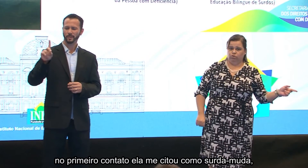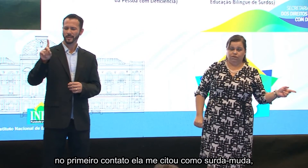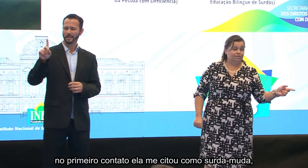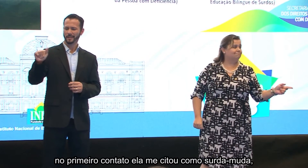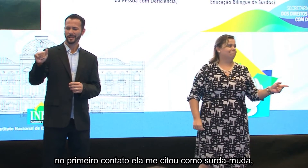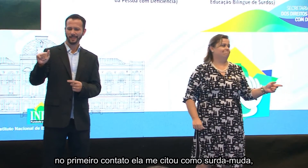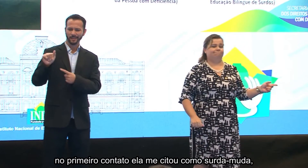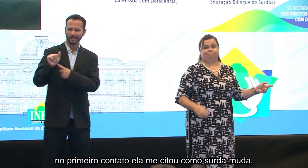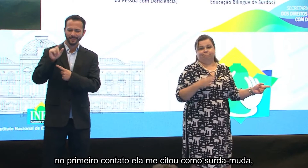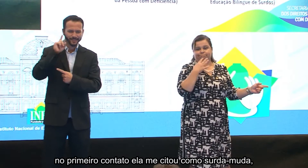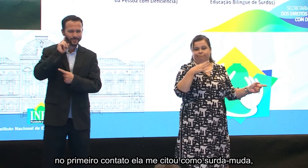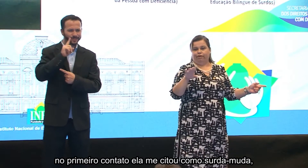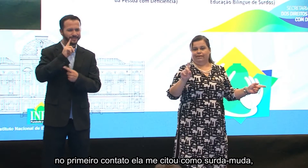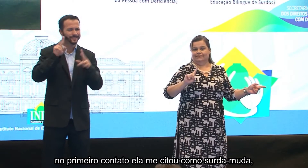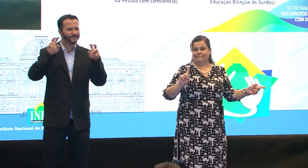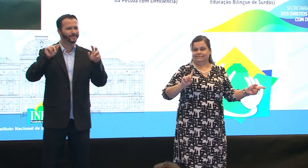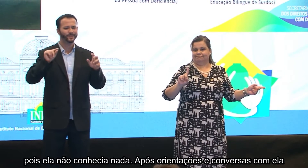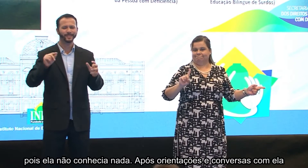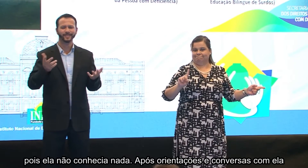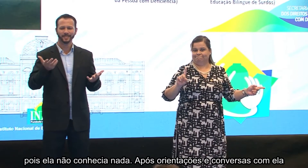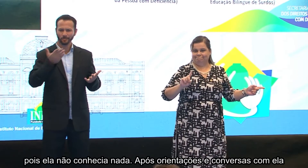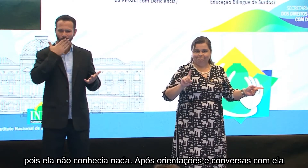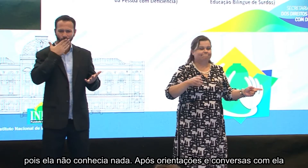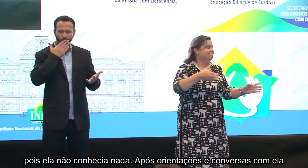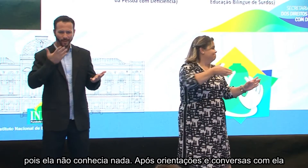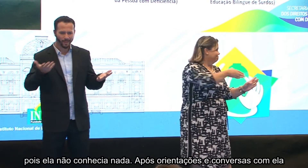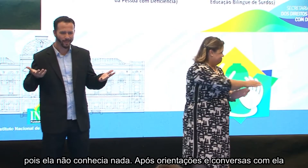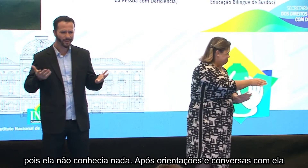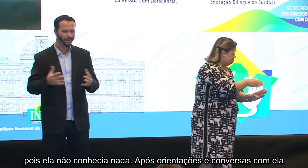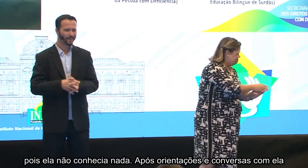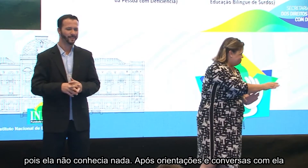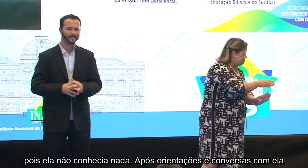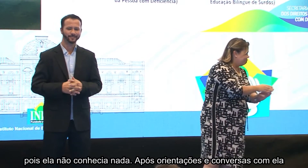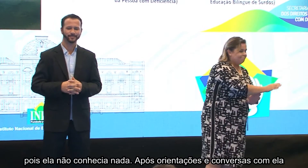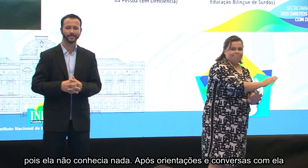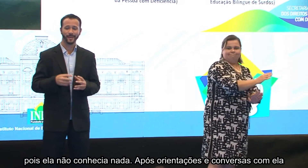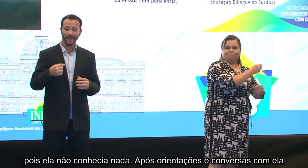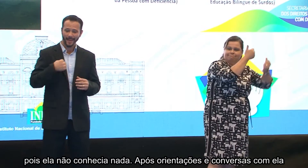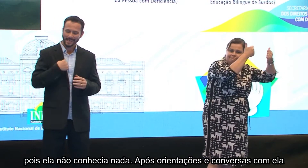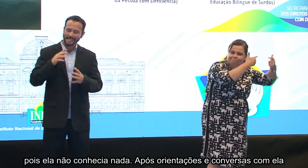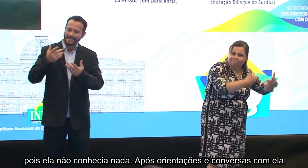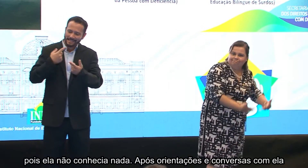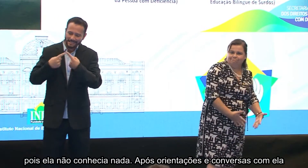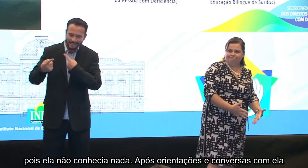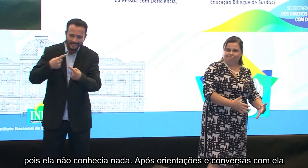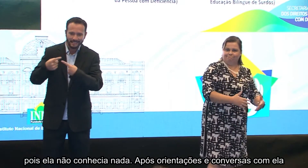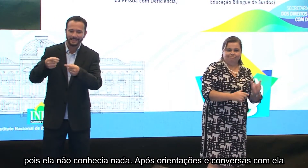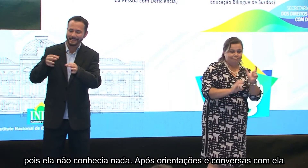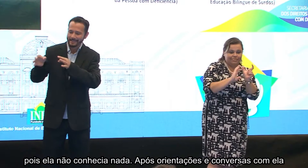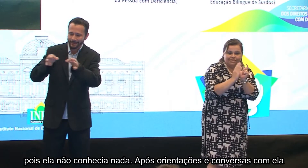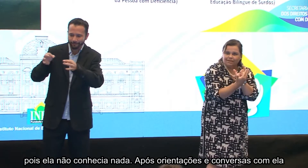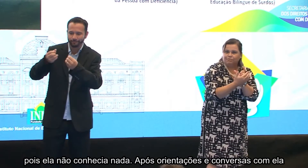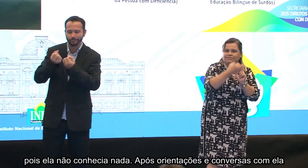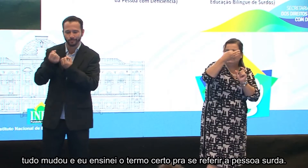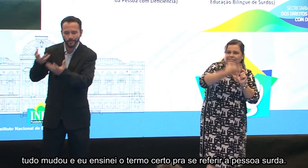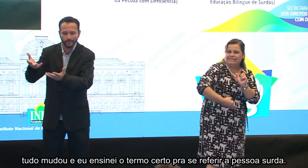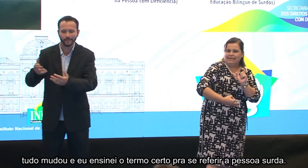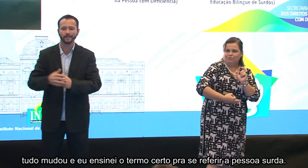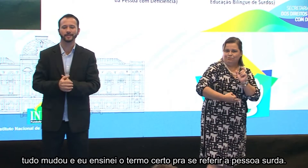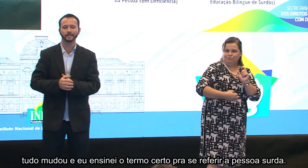como surda-muda, pois ela não conhecia nada. Então, após orientações e conversas com ela, tudo mudou. E